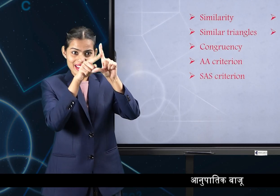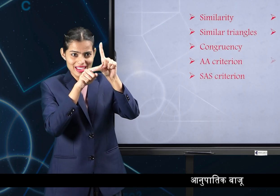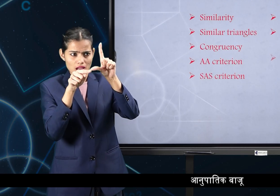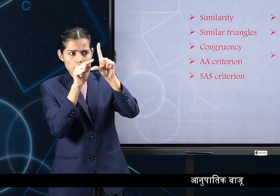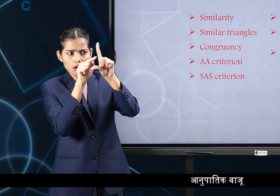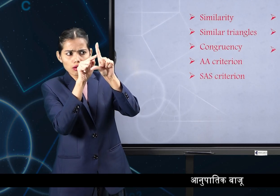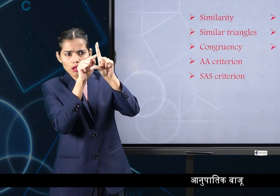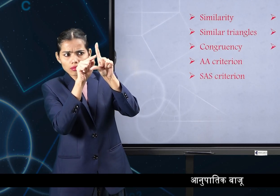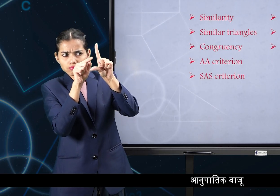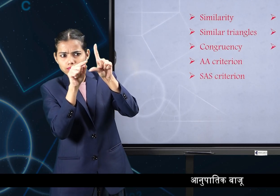अनुपातिक बाजू,